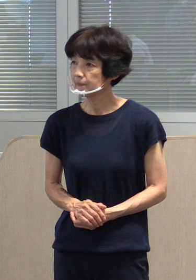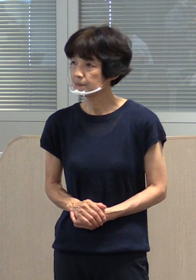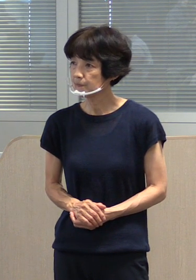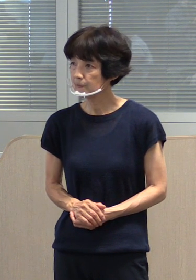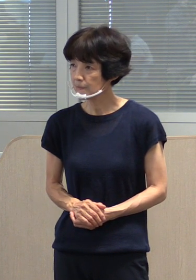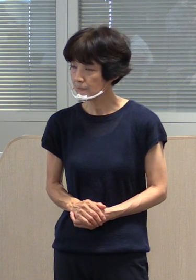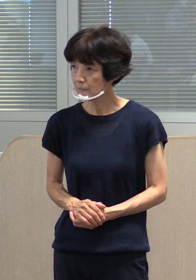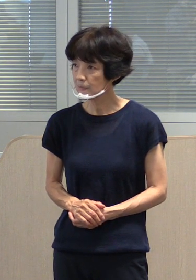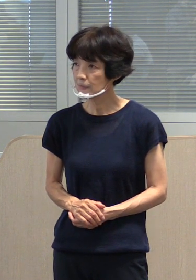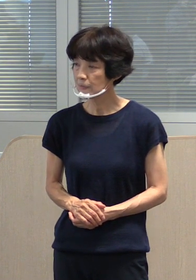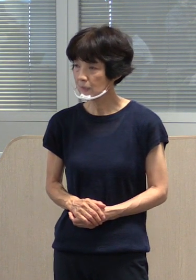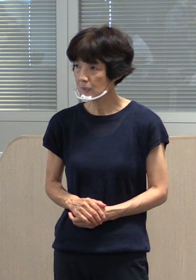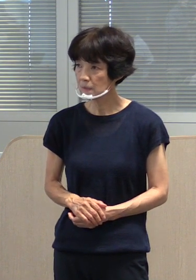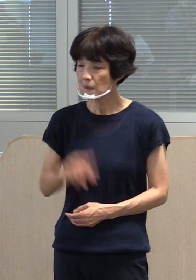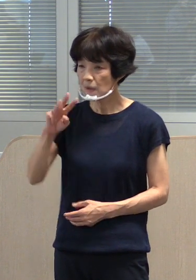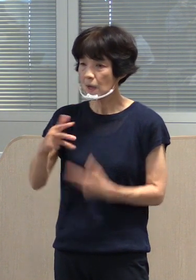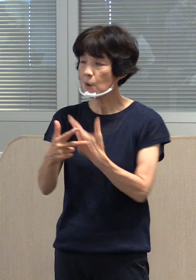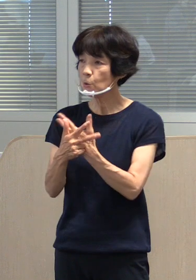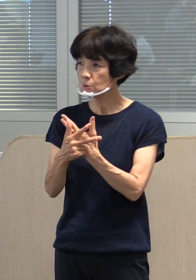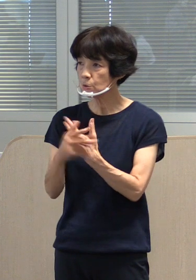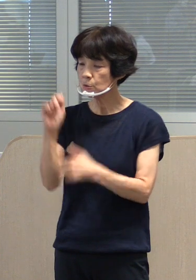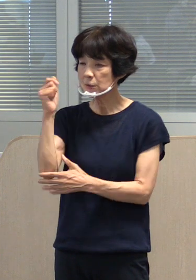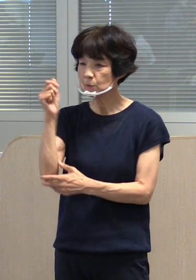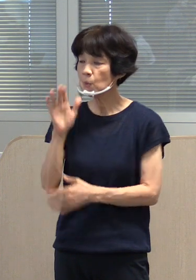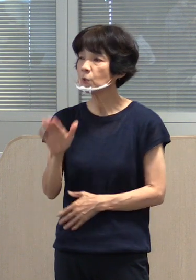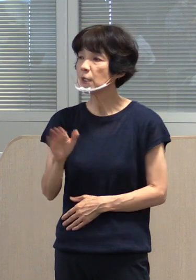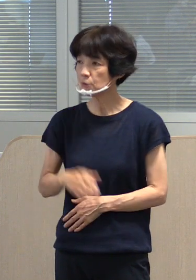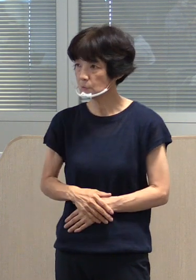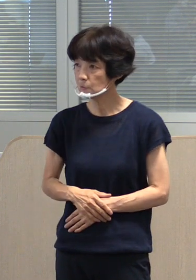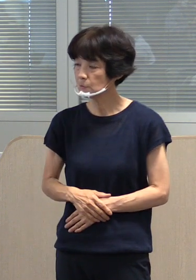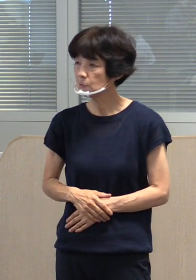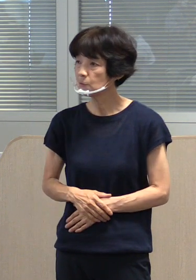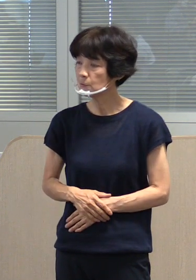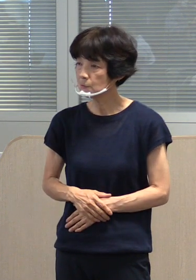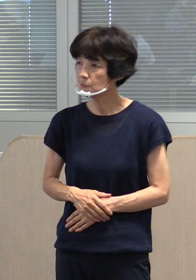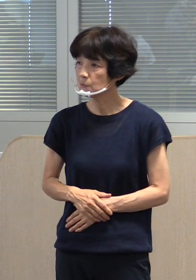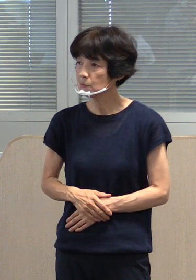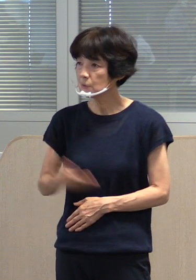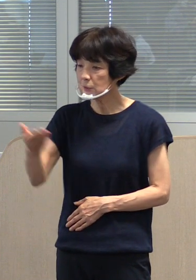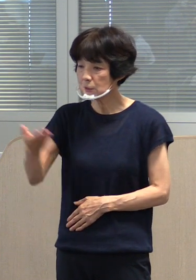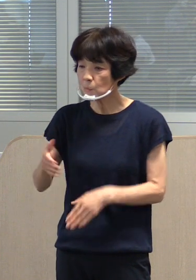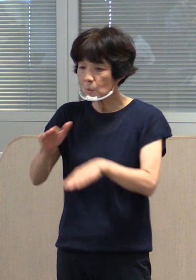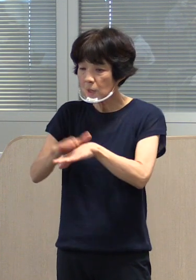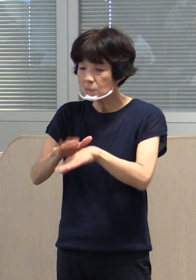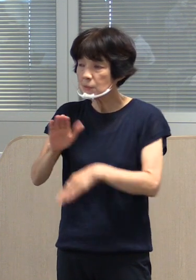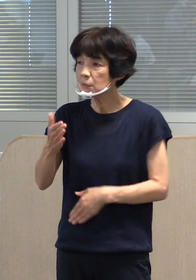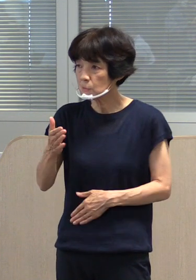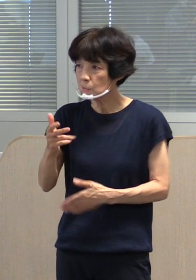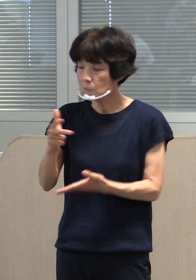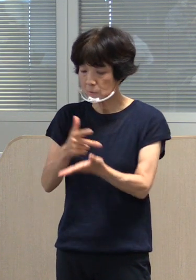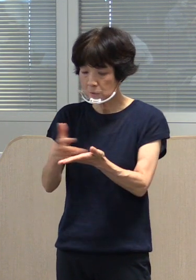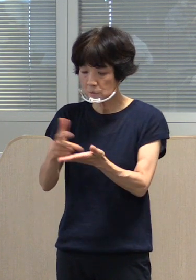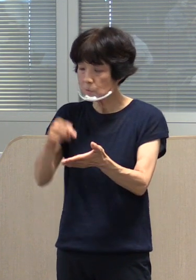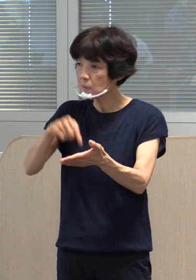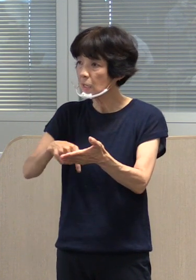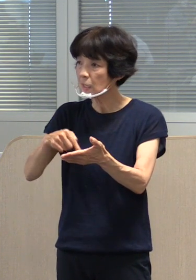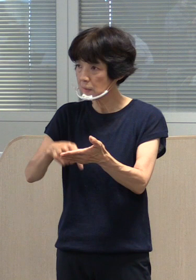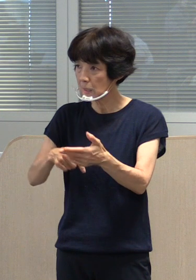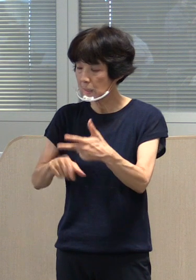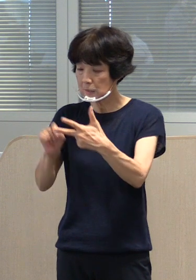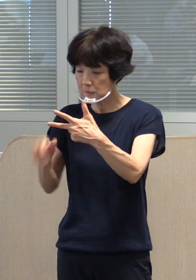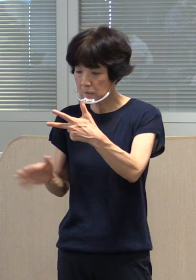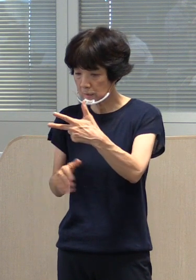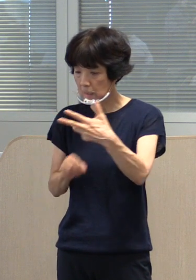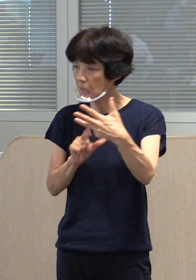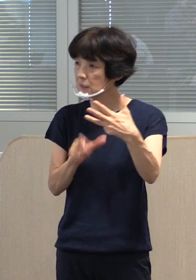河北新報の池田と申します。ちょっと質問かぶってしまうんですけれど、先ほど資料の1の中で、7月から8月で